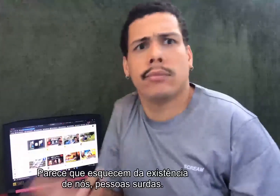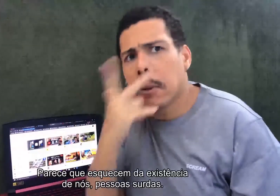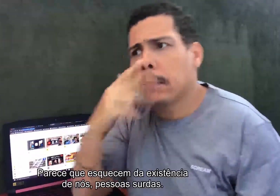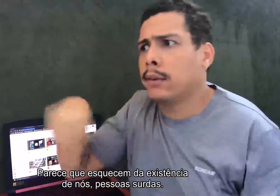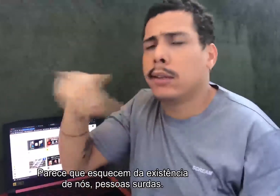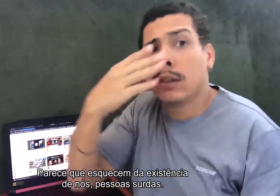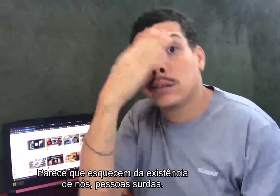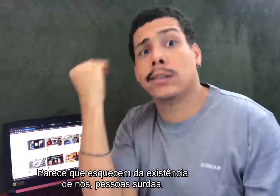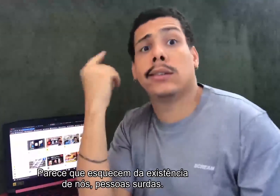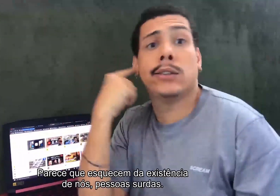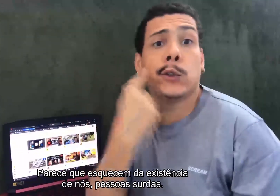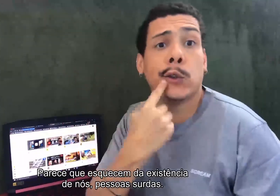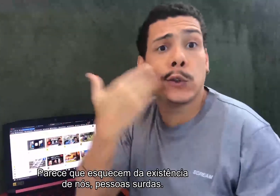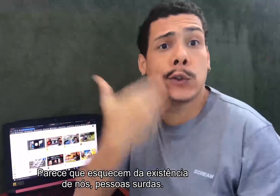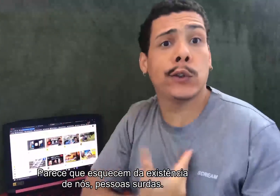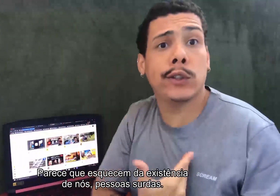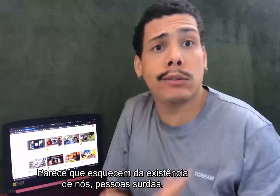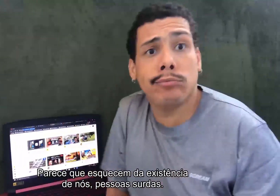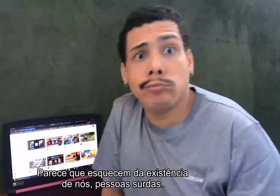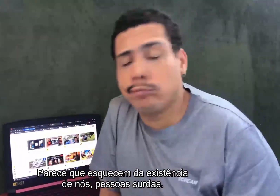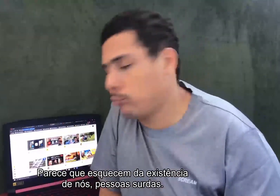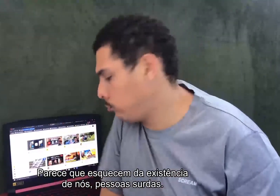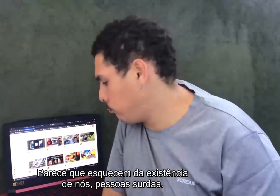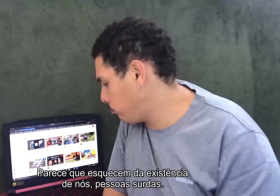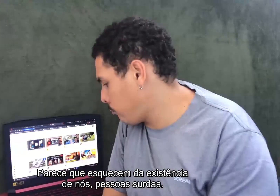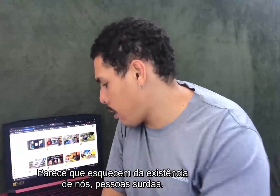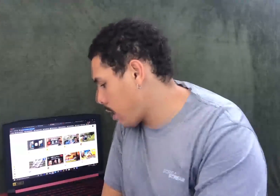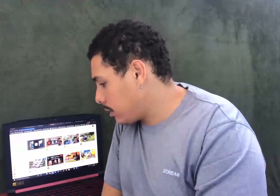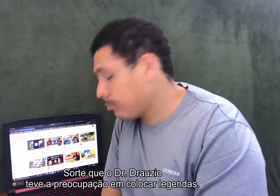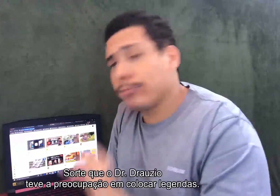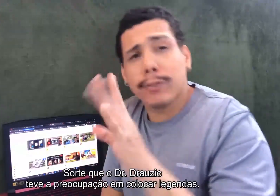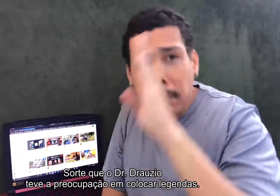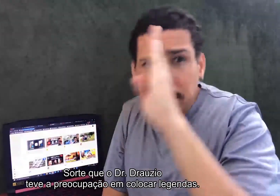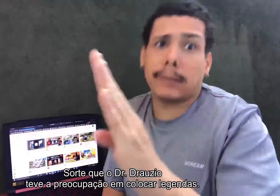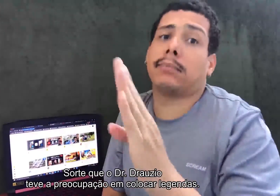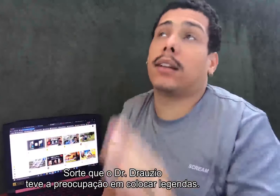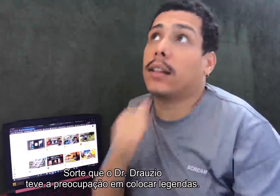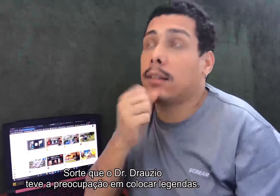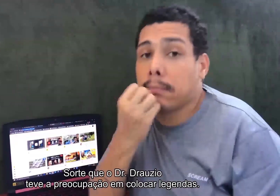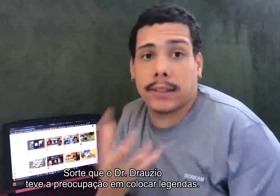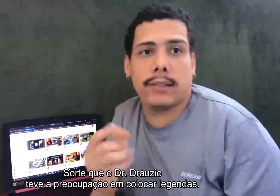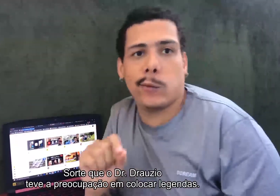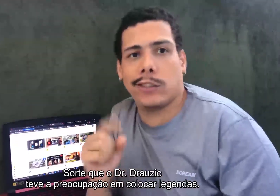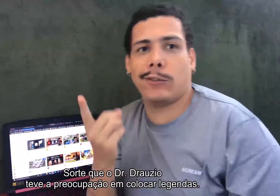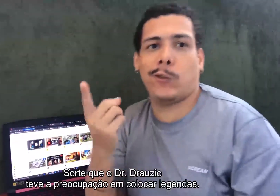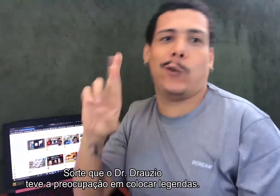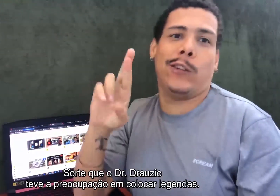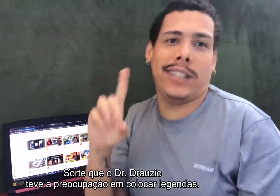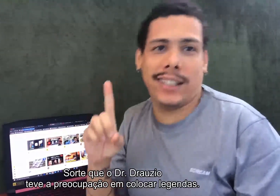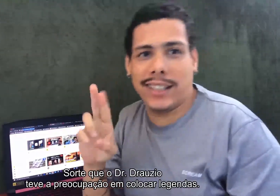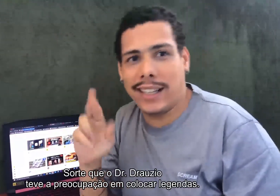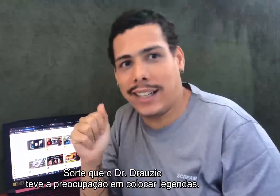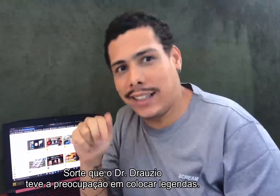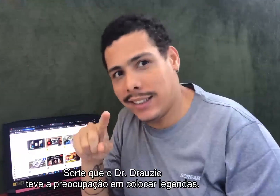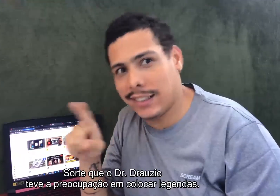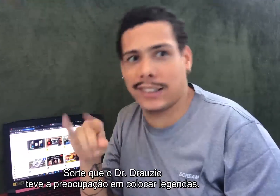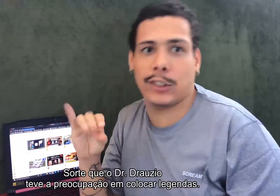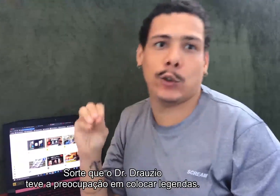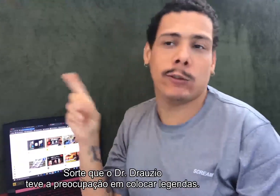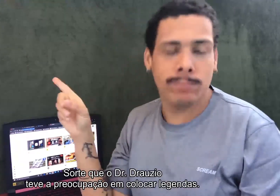Parece que esquecem da existência de nós, pessoas surdas. Sorte que o Dr. Drauzio teve a preocupação em colocar legendas.